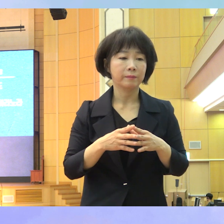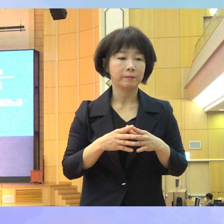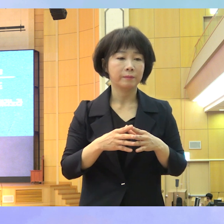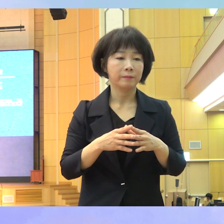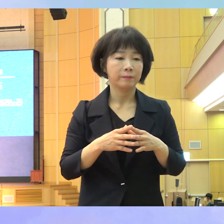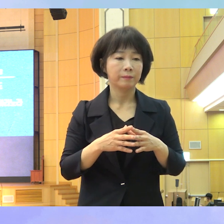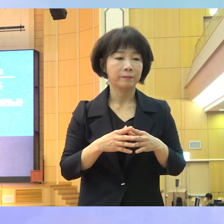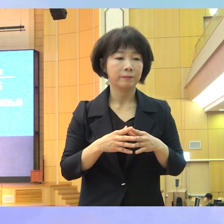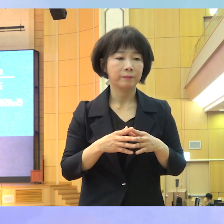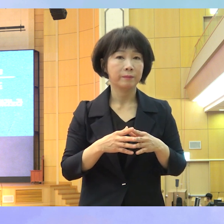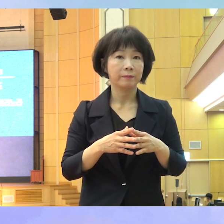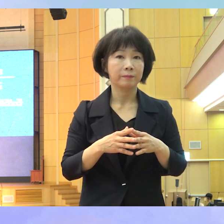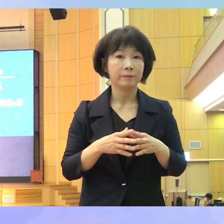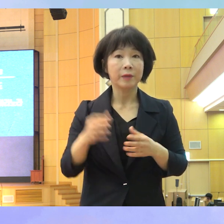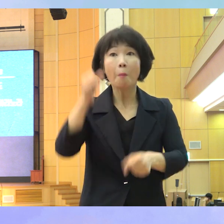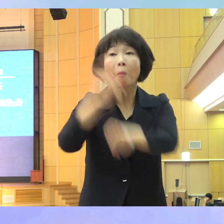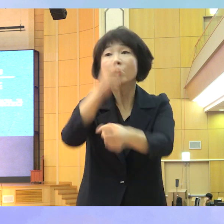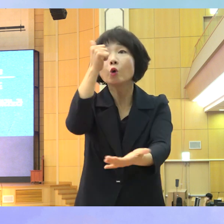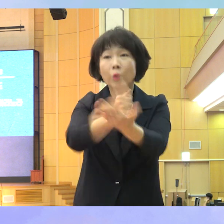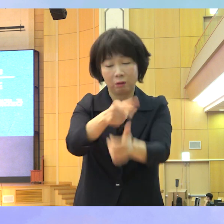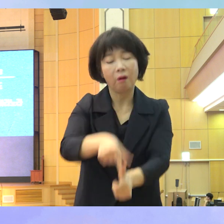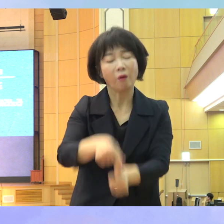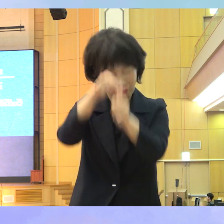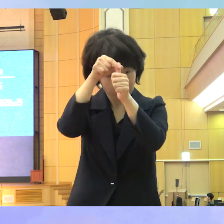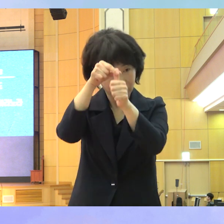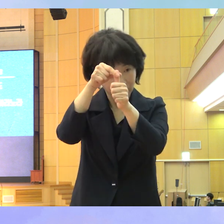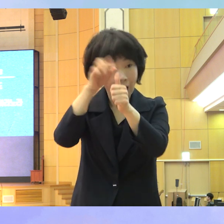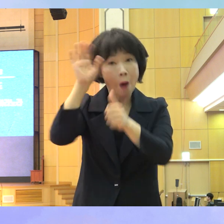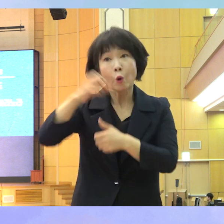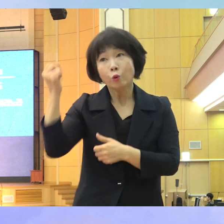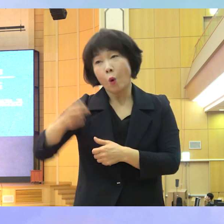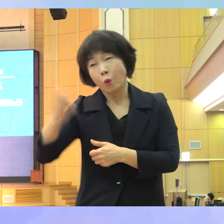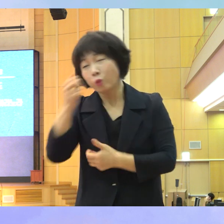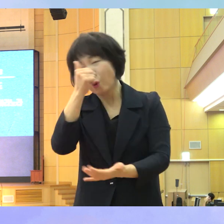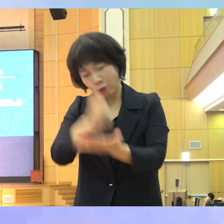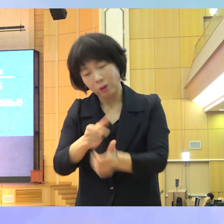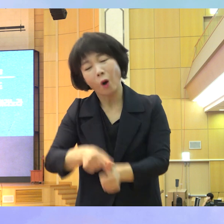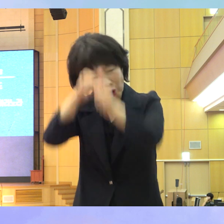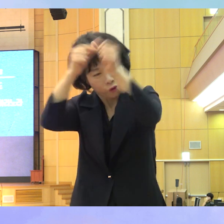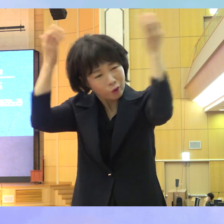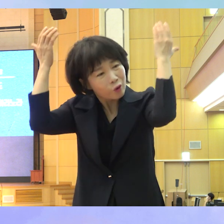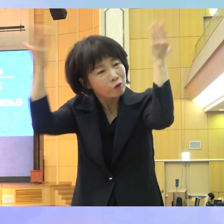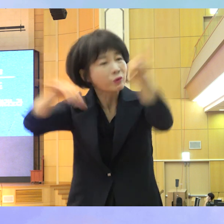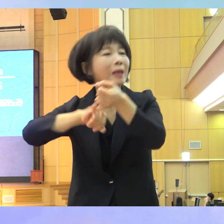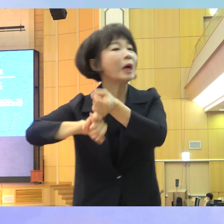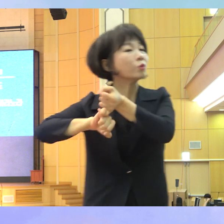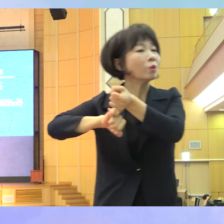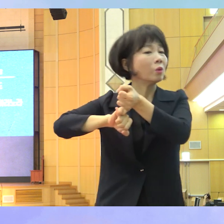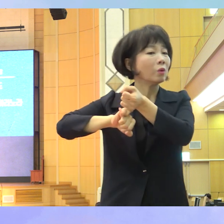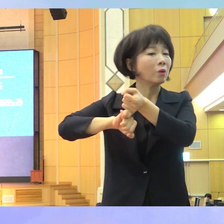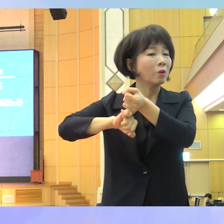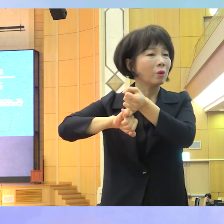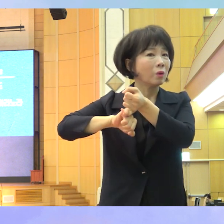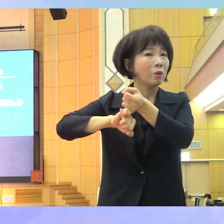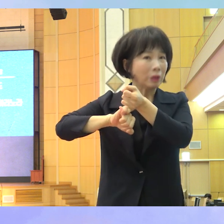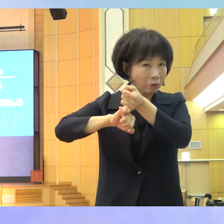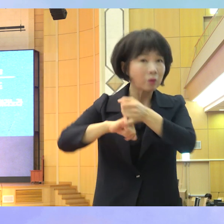건지셨고 칭의로 건지고 계시고 성화로 건지실 것이다. 영화로.